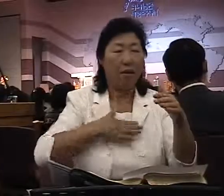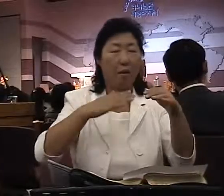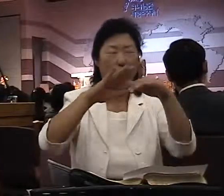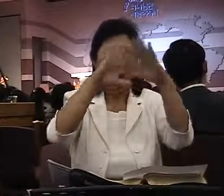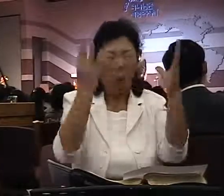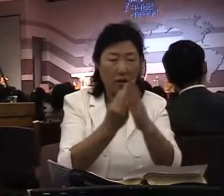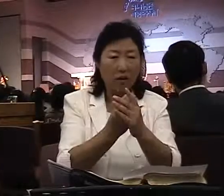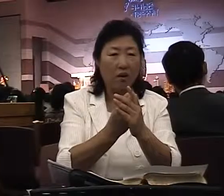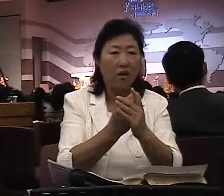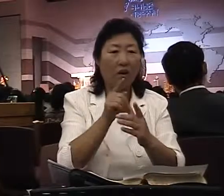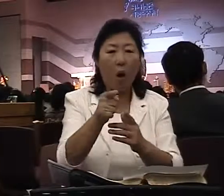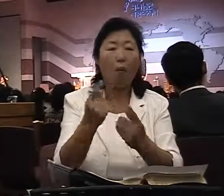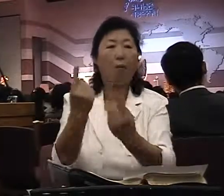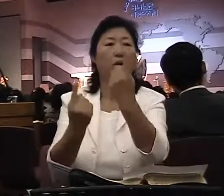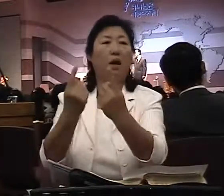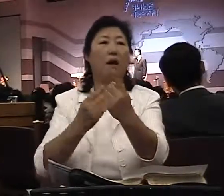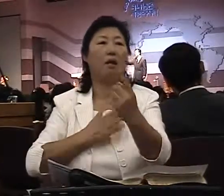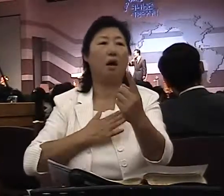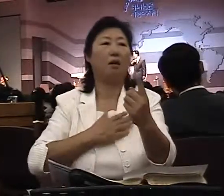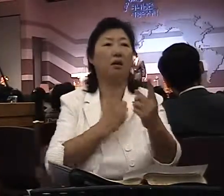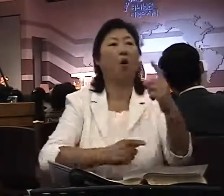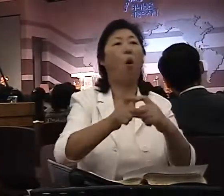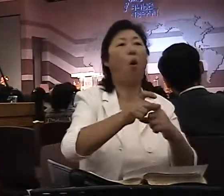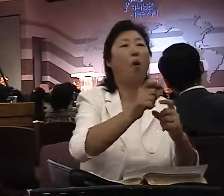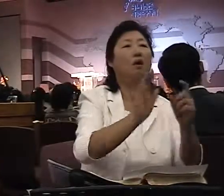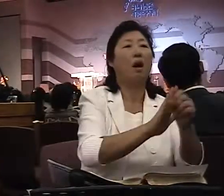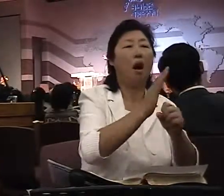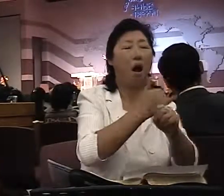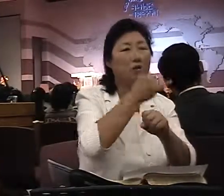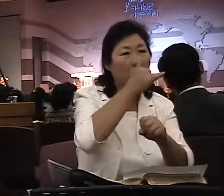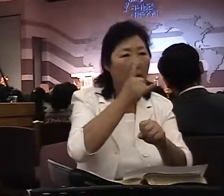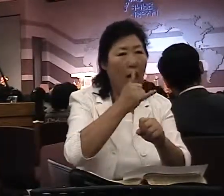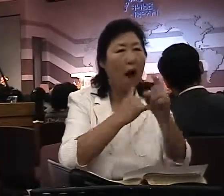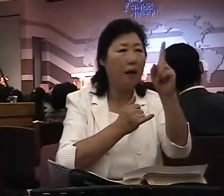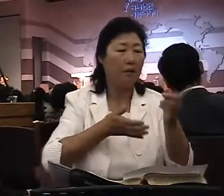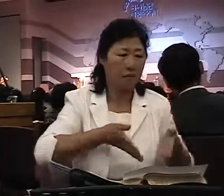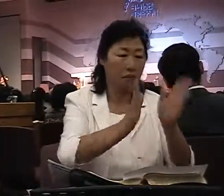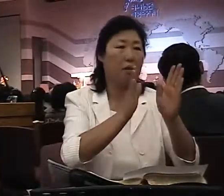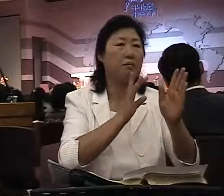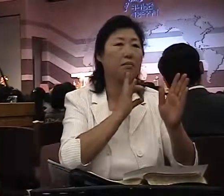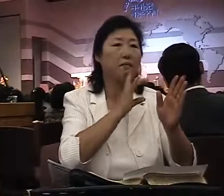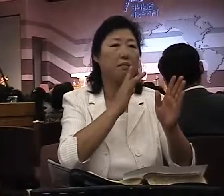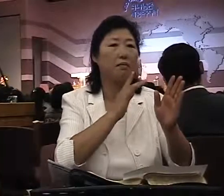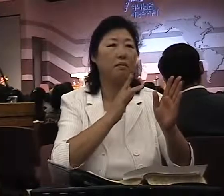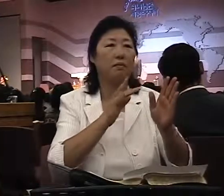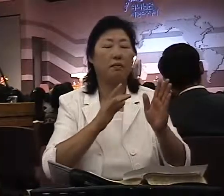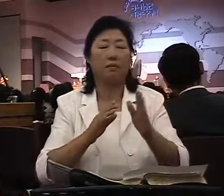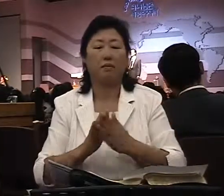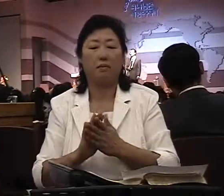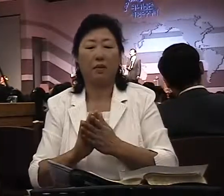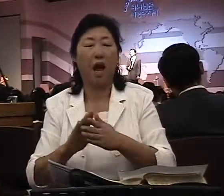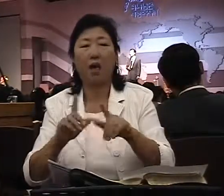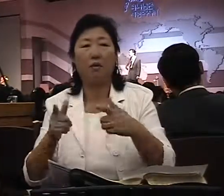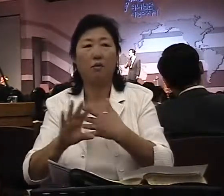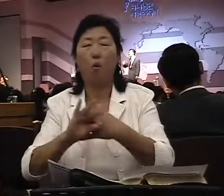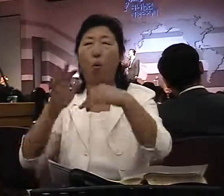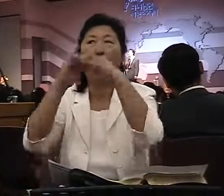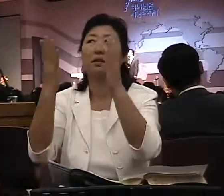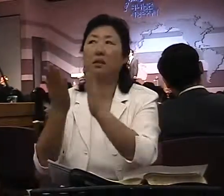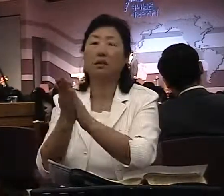있겠네. 한 길입니다. 다 가든지 아니면 완전히 하게 되지. 대강 가는 법이 없다는